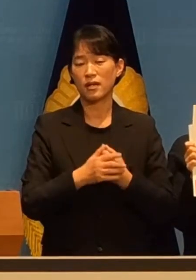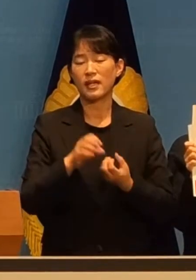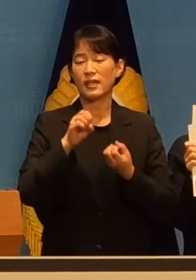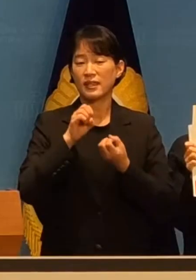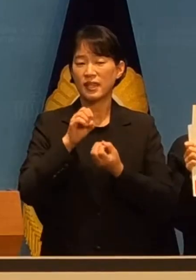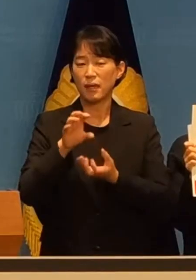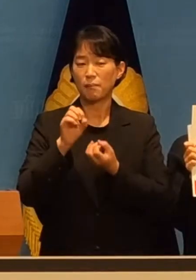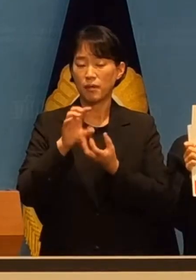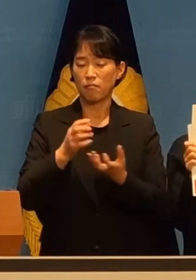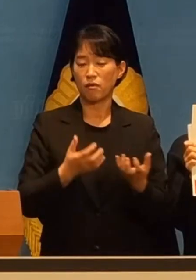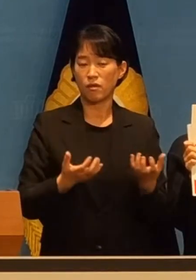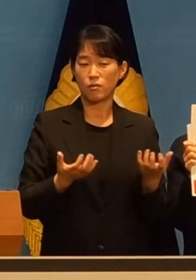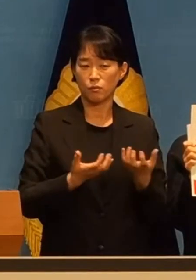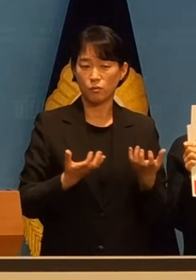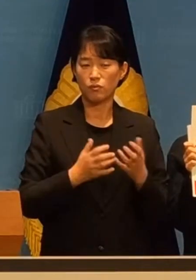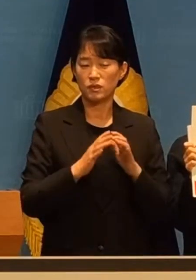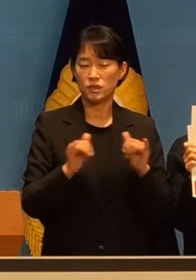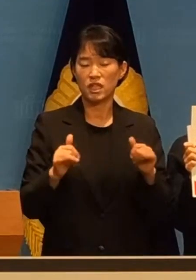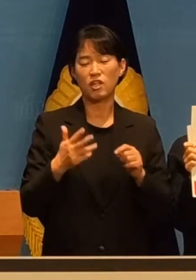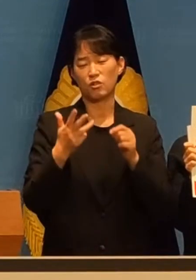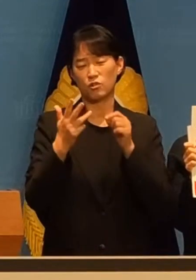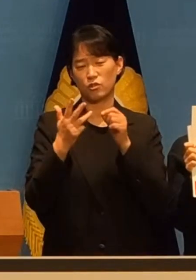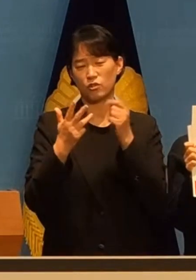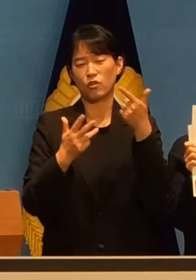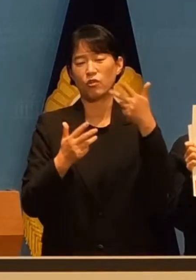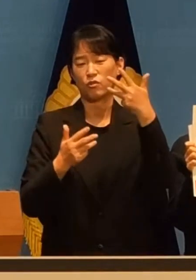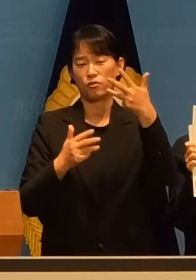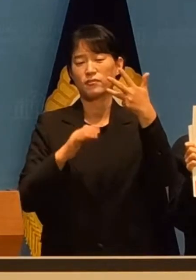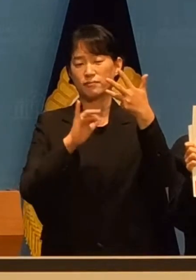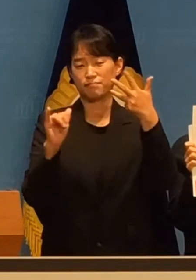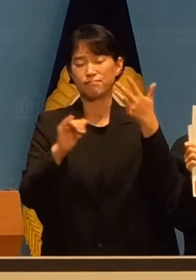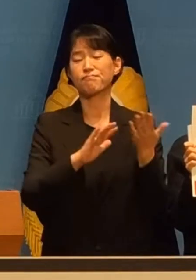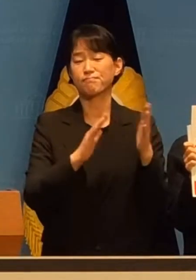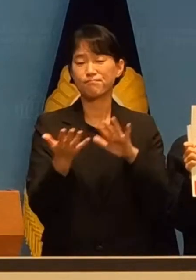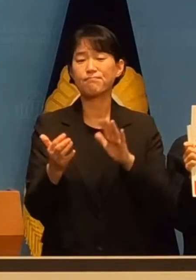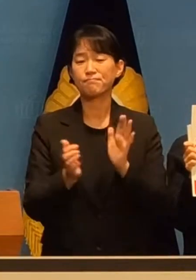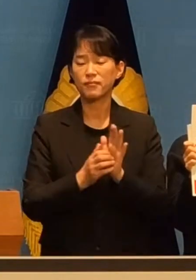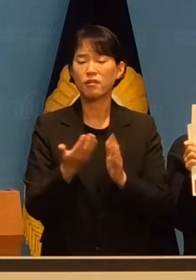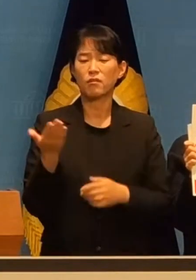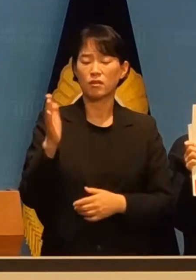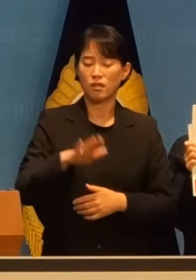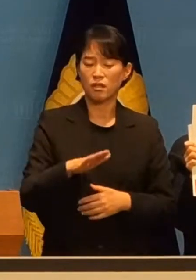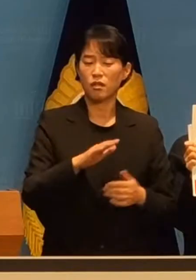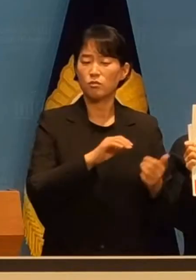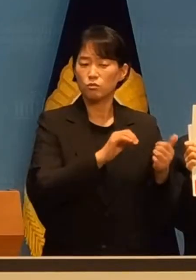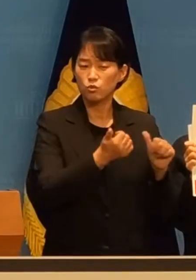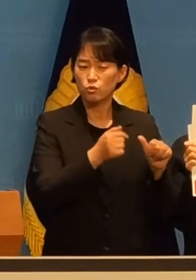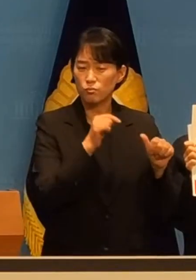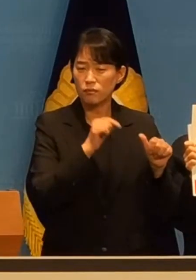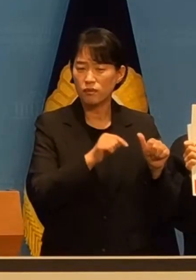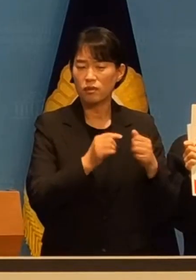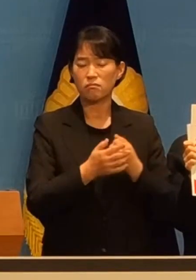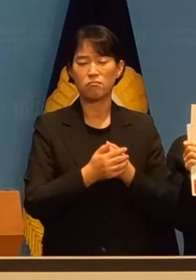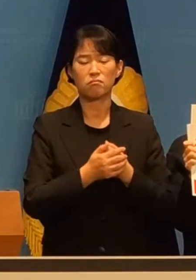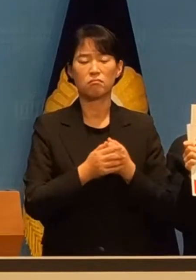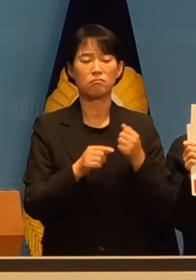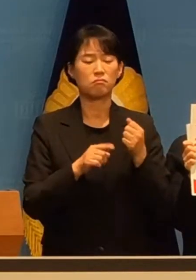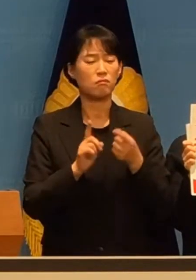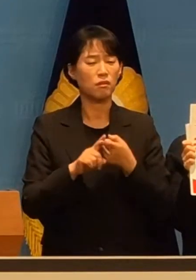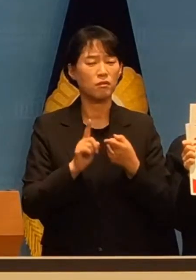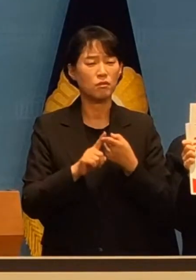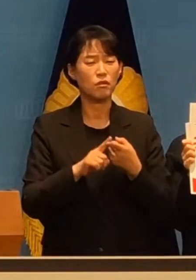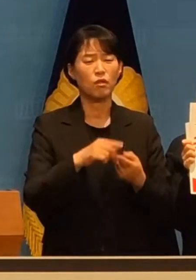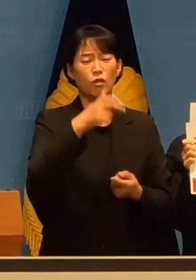노동자 8분이 목숨을 잃었습니다. 하지만 그 죽음의 일터에 대해서는 쿠팡은